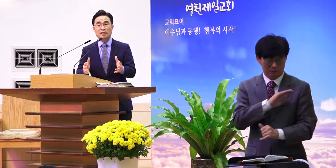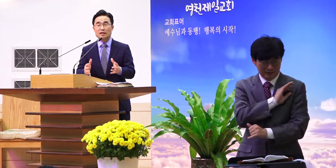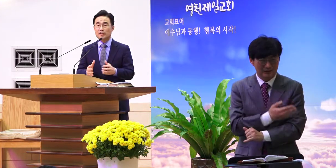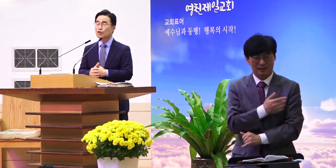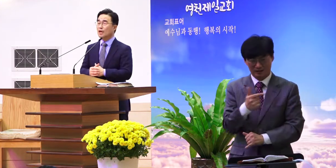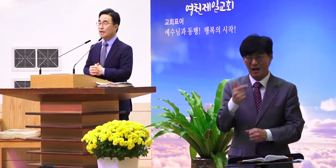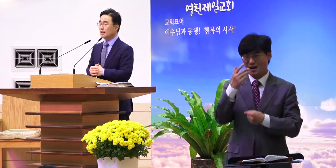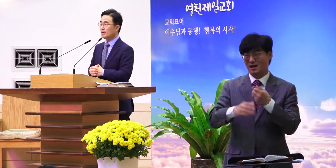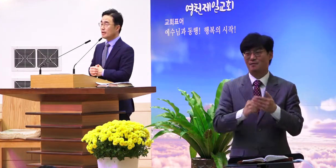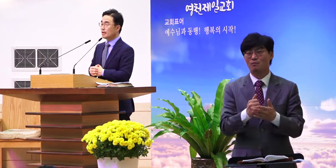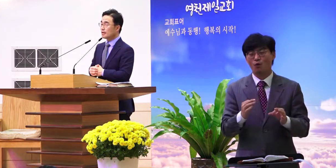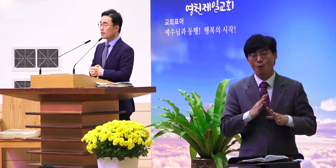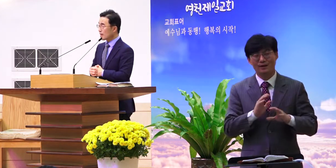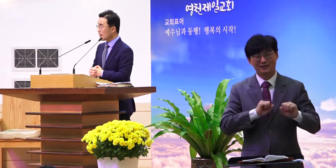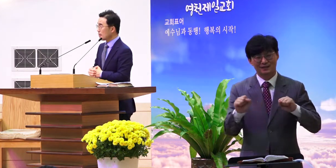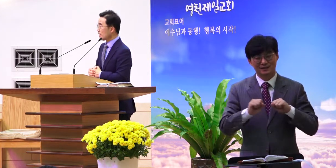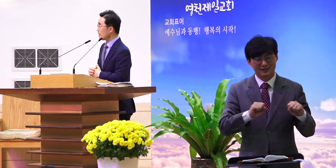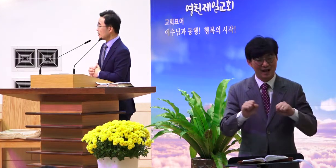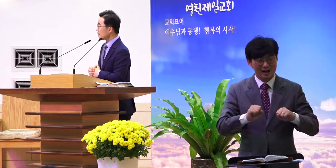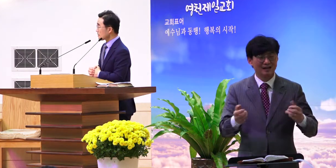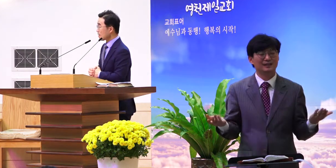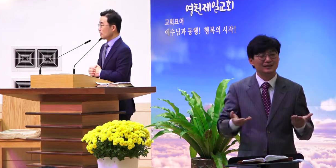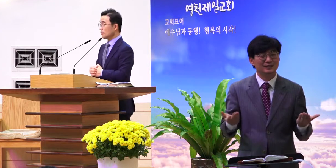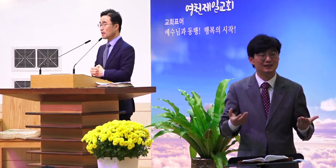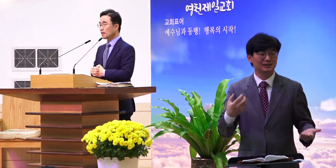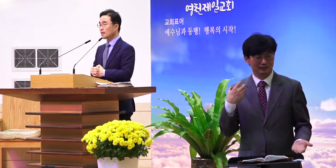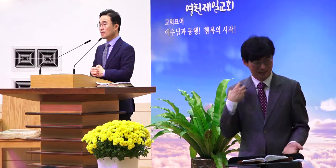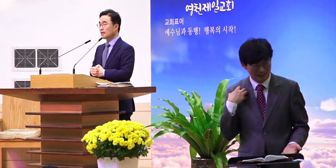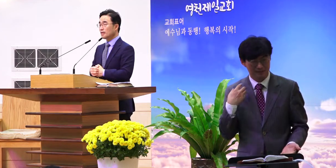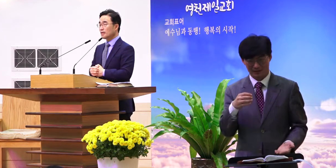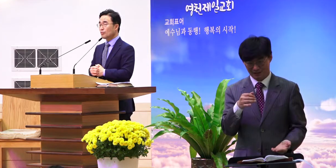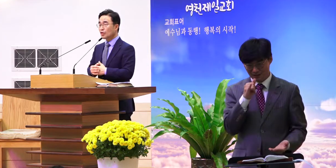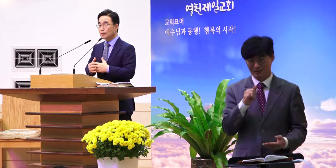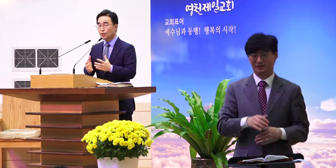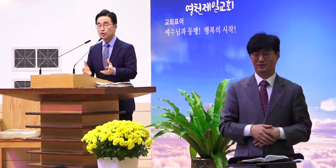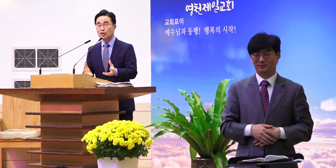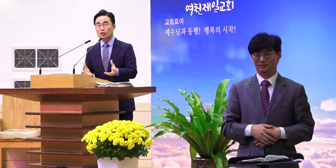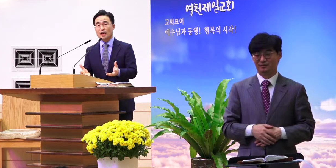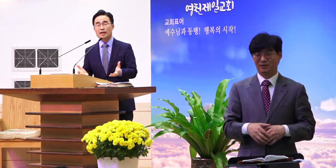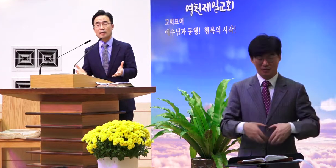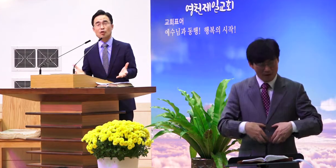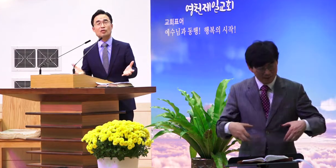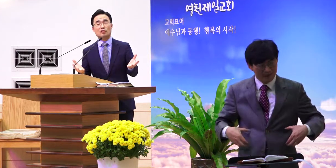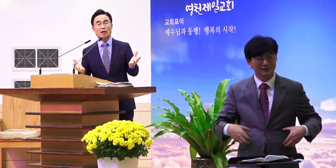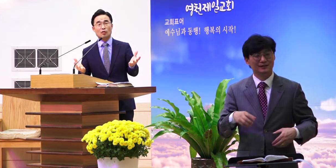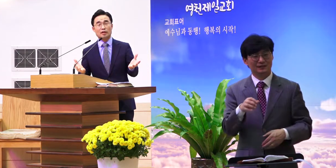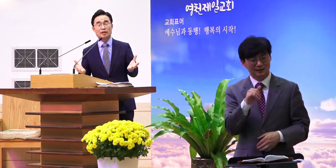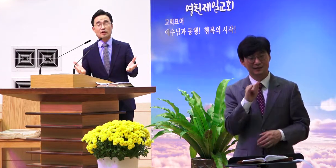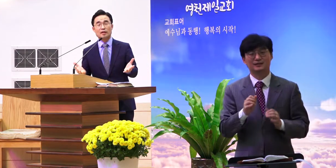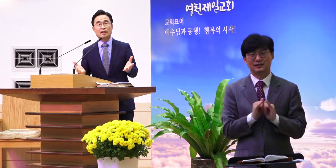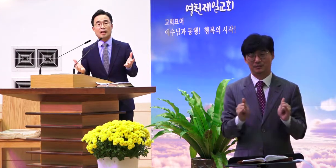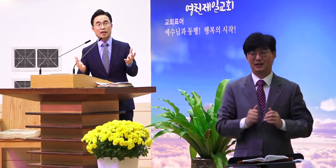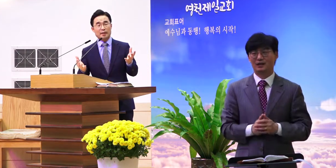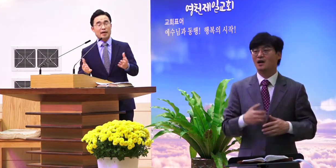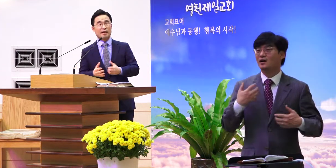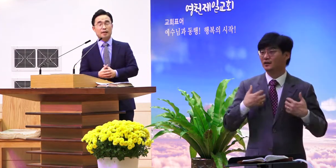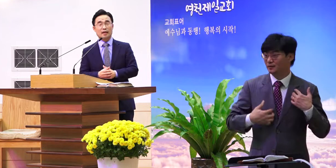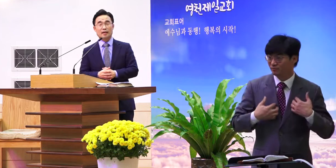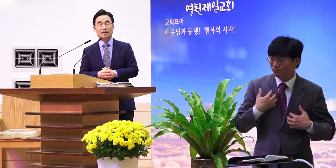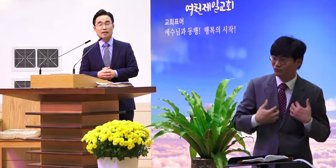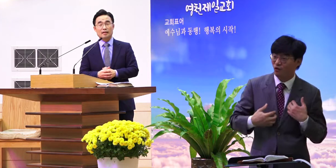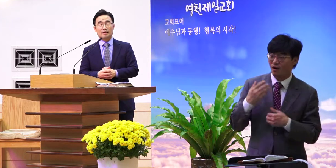놀라운 역사를 이루어갈 그런 하나님의 사람들입니다. 물론 기쁘고 즐거울 때 하나님께 모든 영광을 올려드리고 하나님